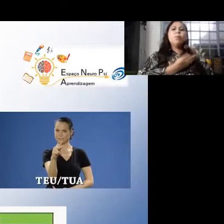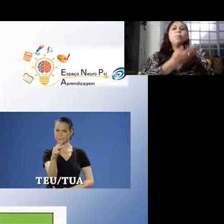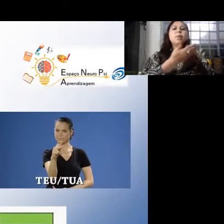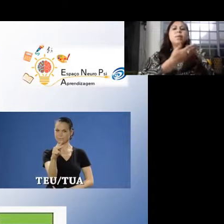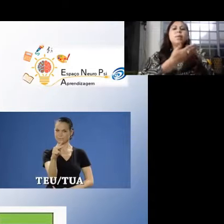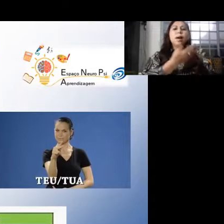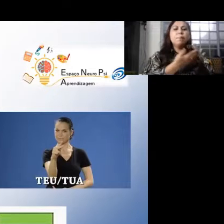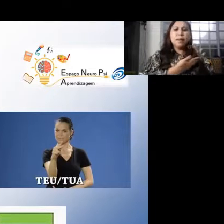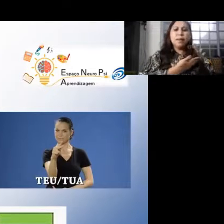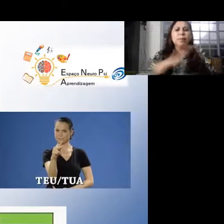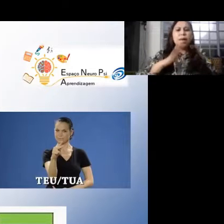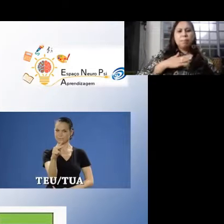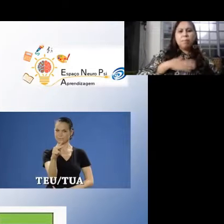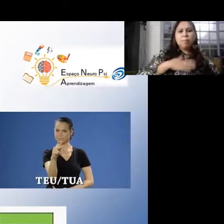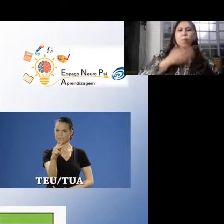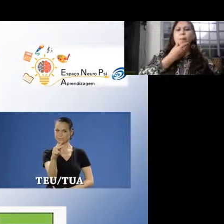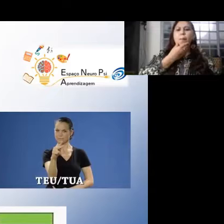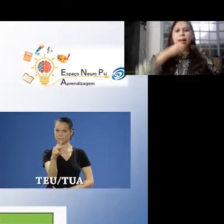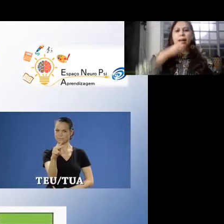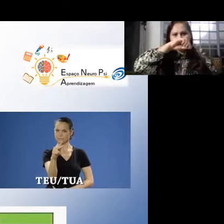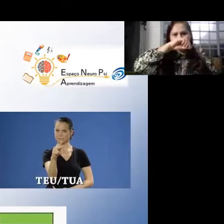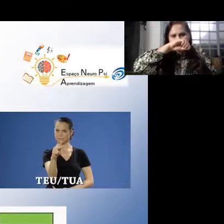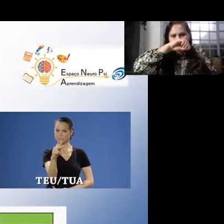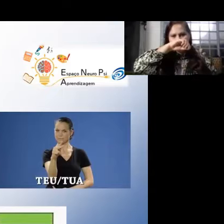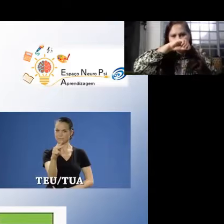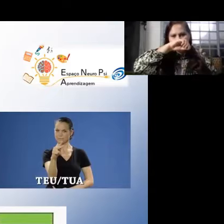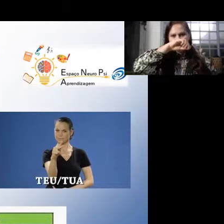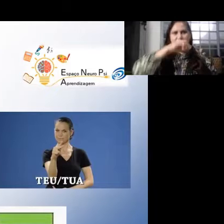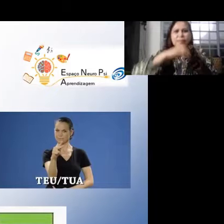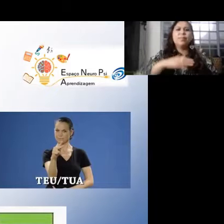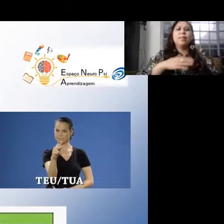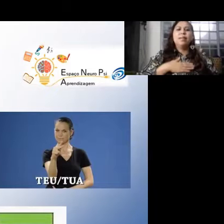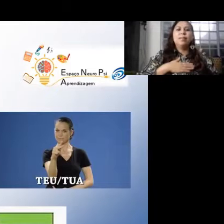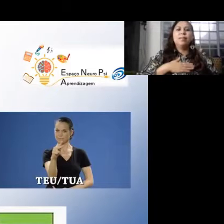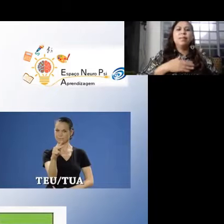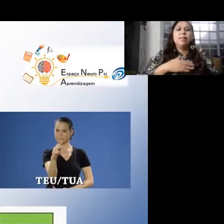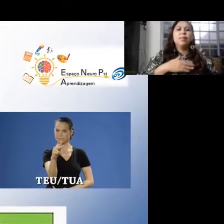amigo ou minha amiga. Meu pai, né?